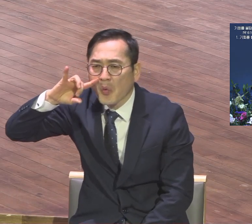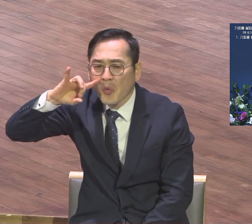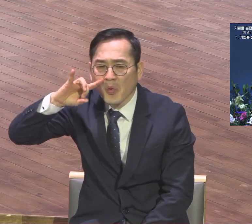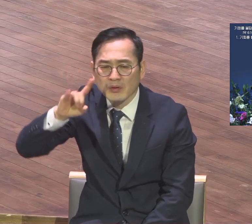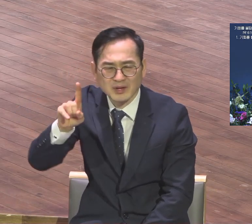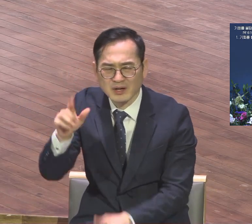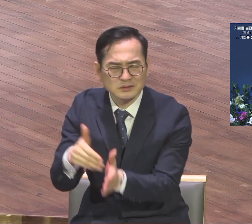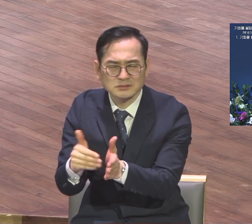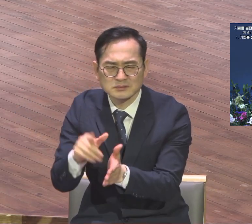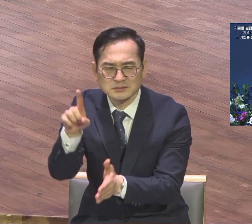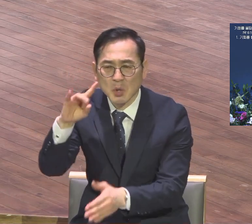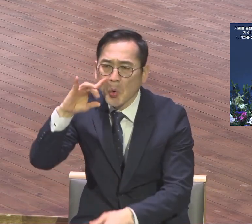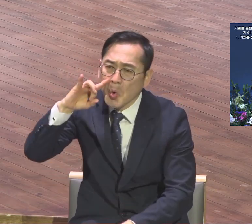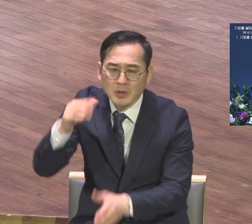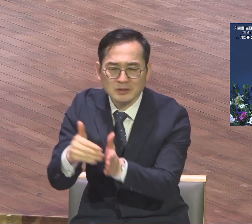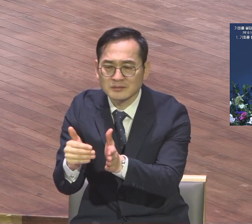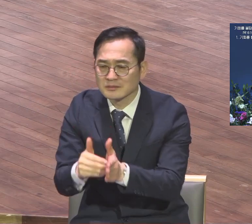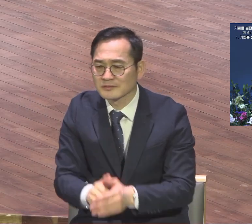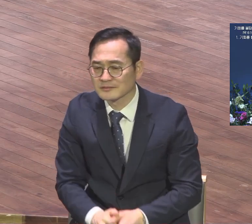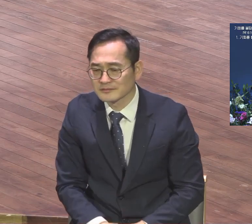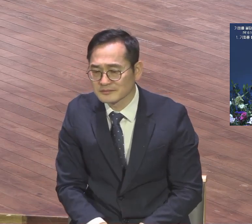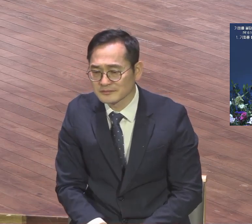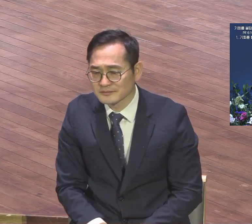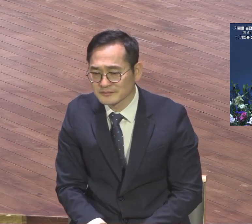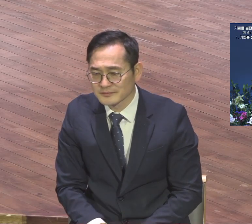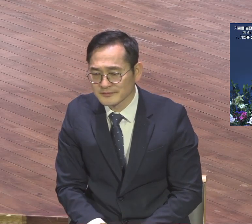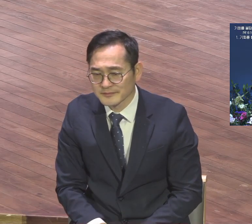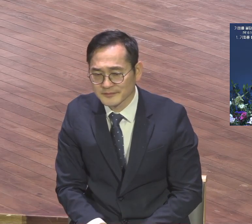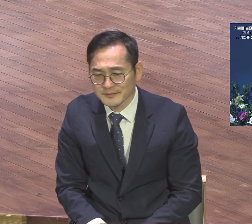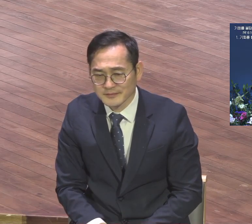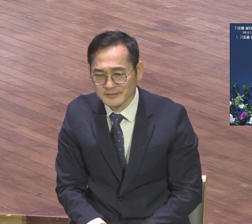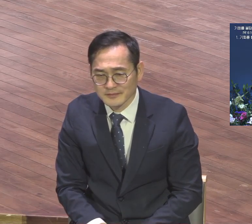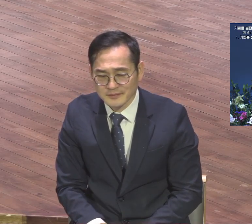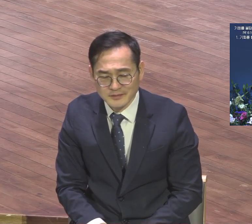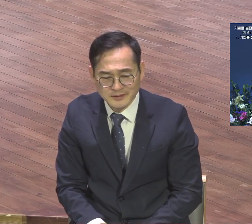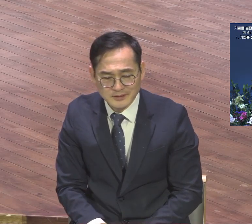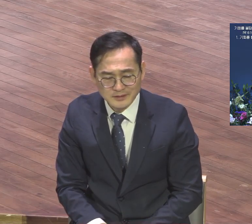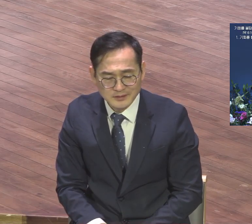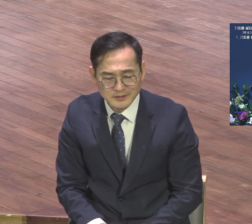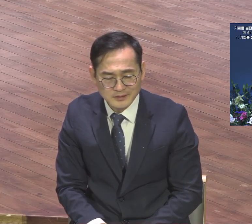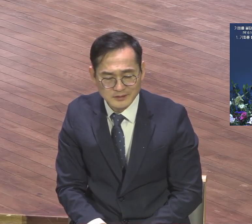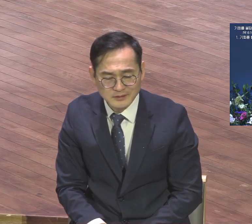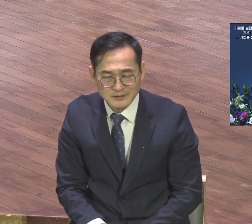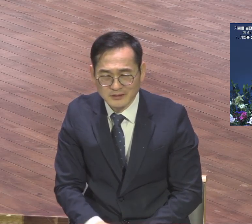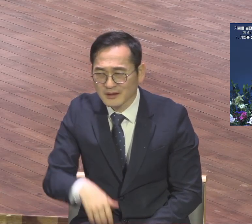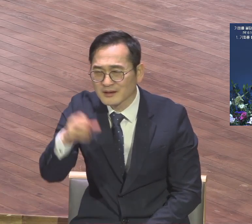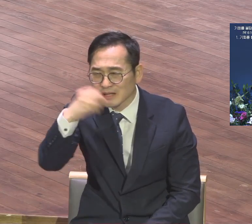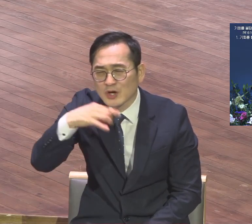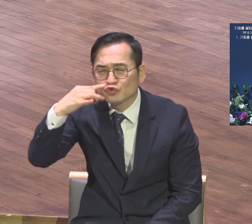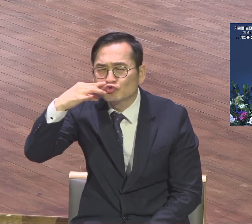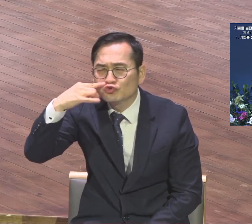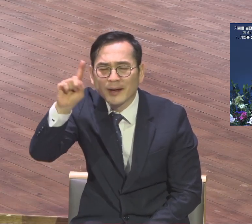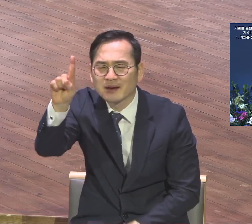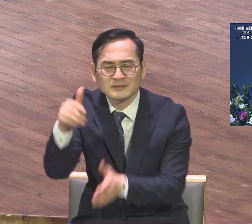거예요. 그들은 예수님의 말씀과 예수님의 이 사역에 대해서 호기심을 넘어가지